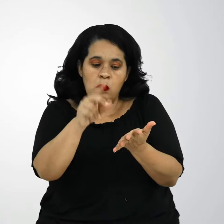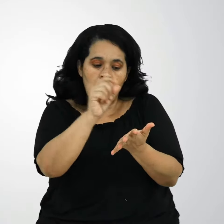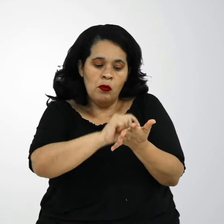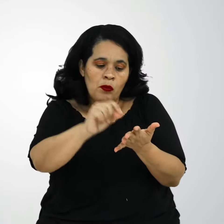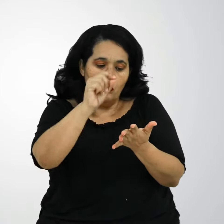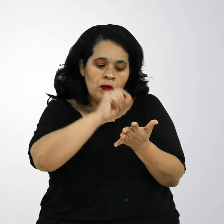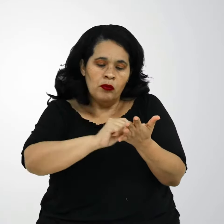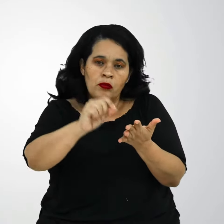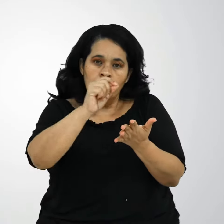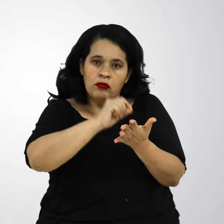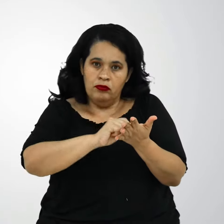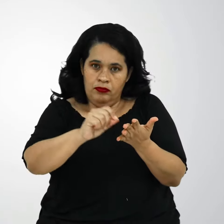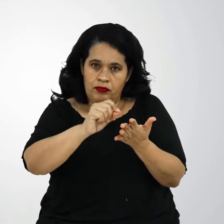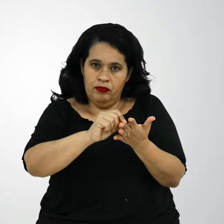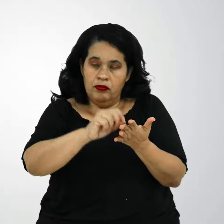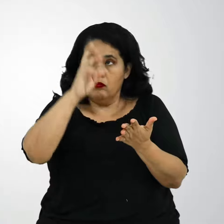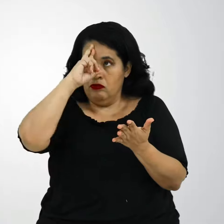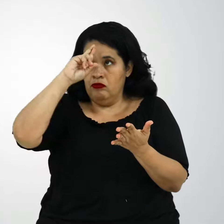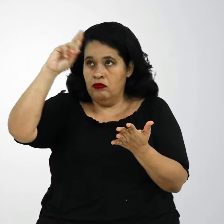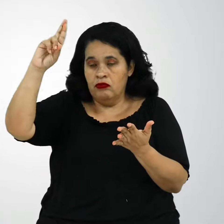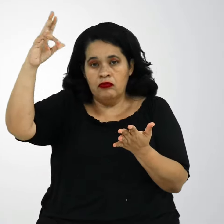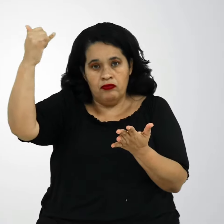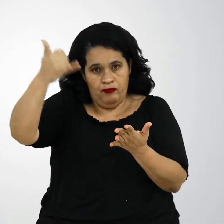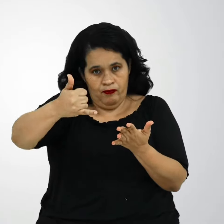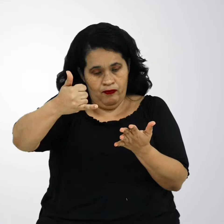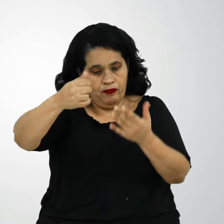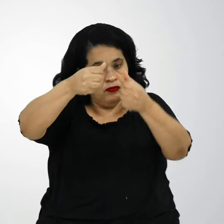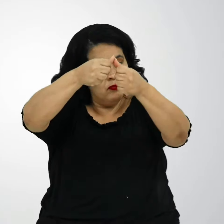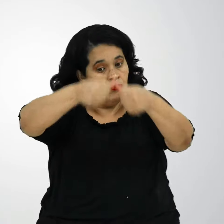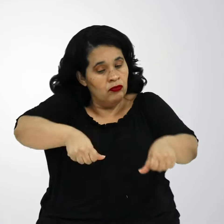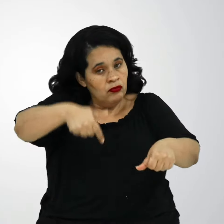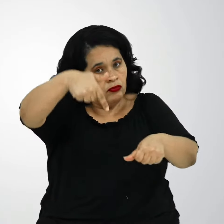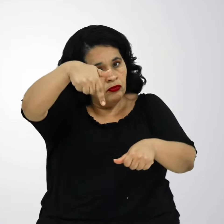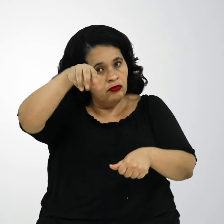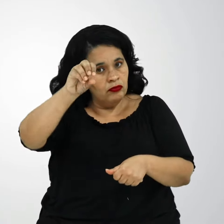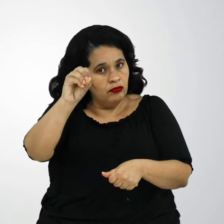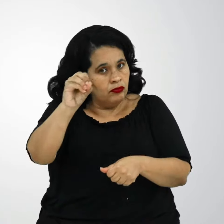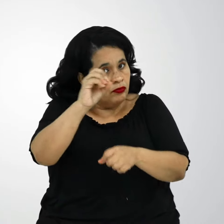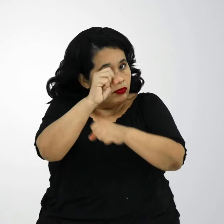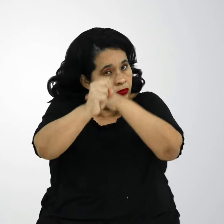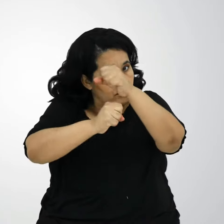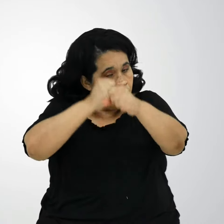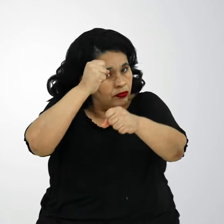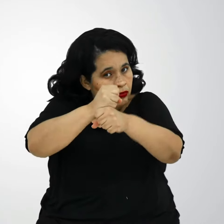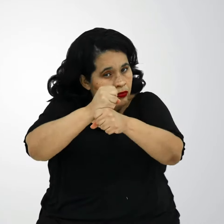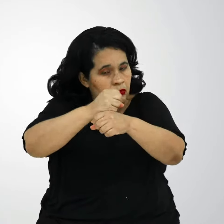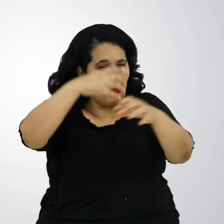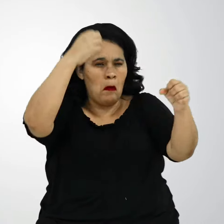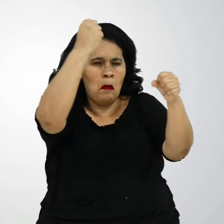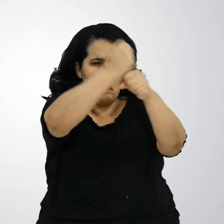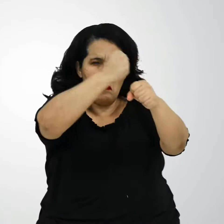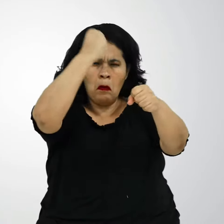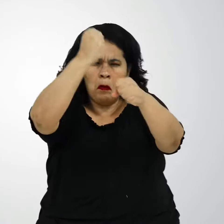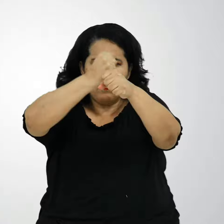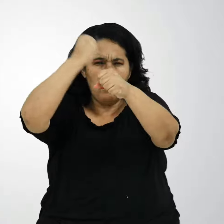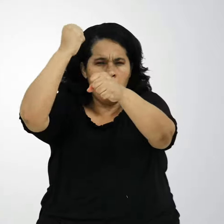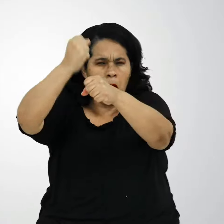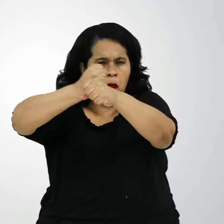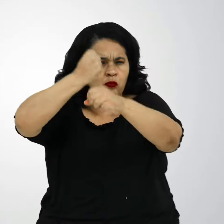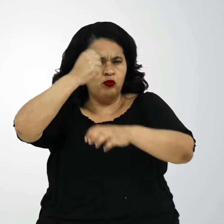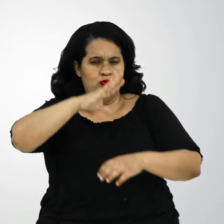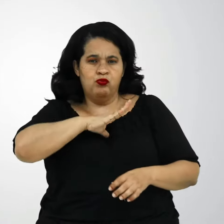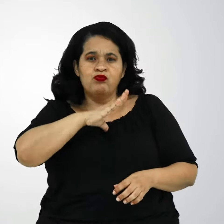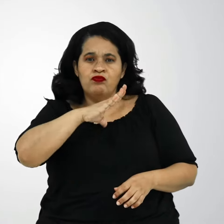diz, assim diz o Senhor, vocês vão ficar aí por 70 anos no cativeiro, vocês vão construir, edificar cidades,